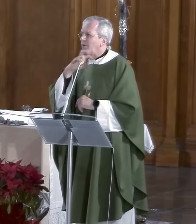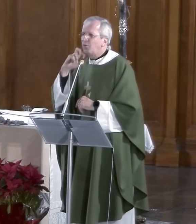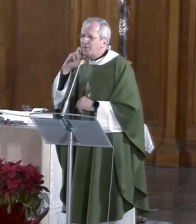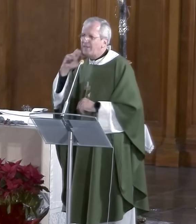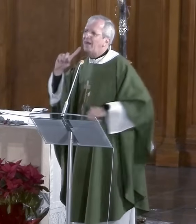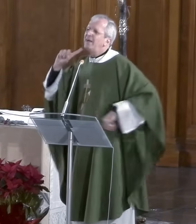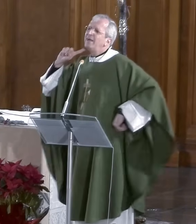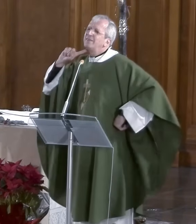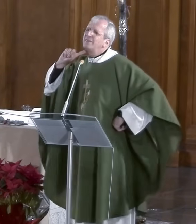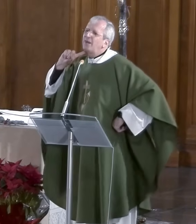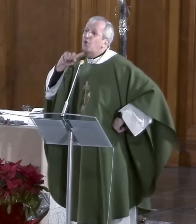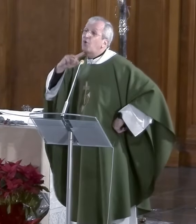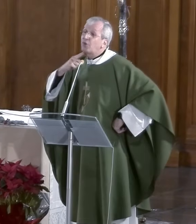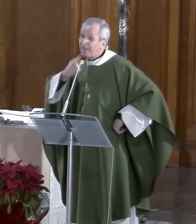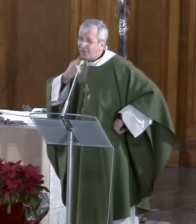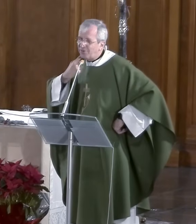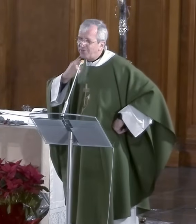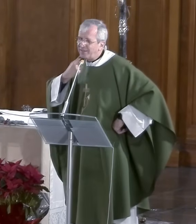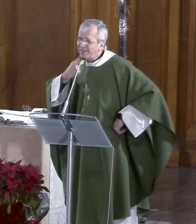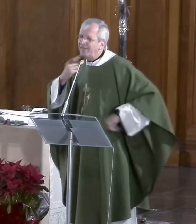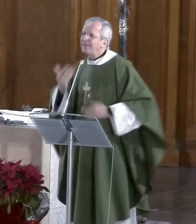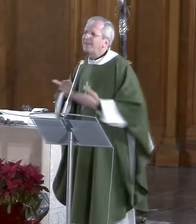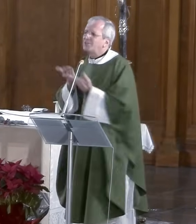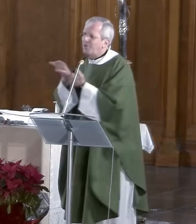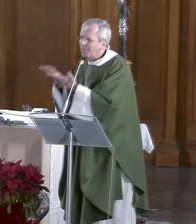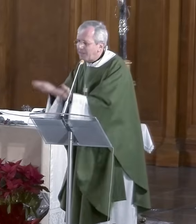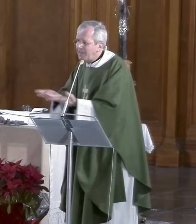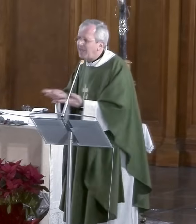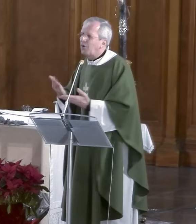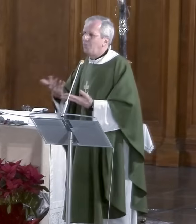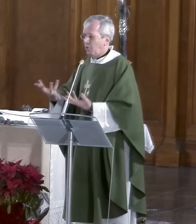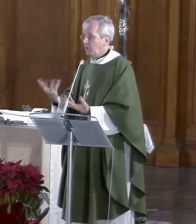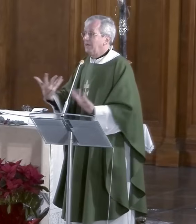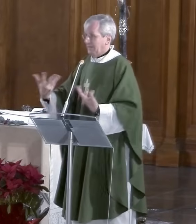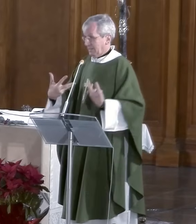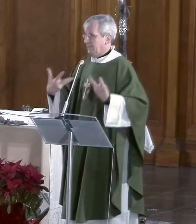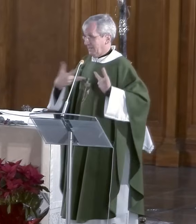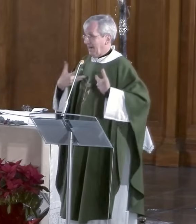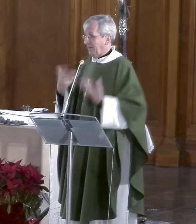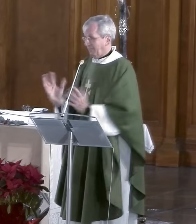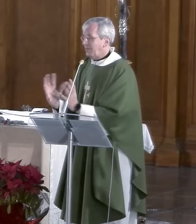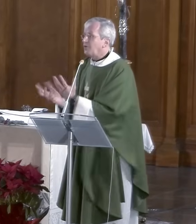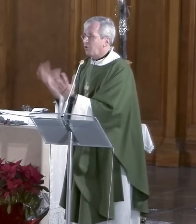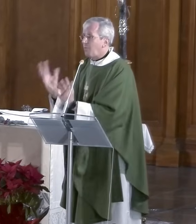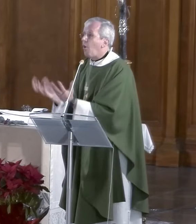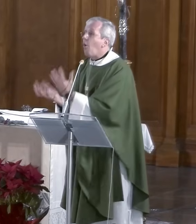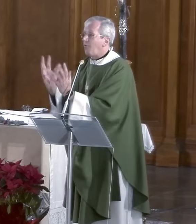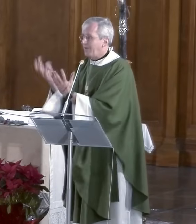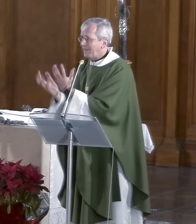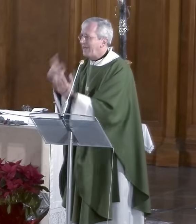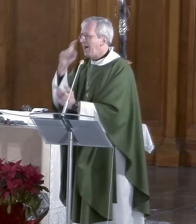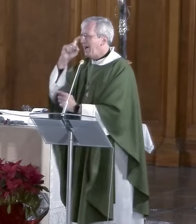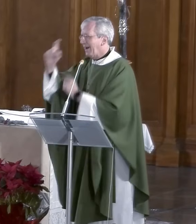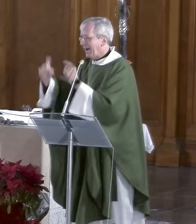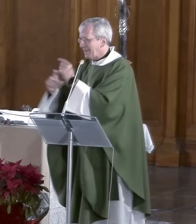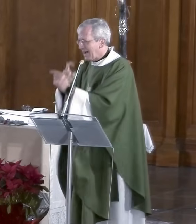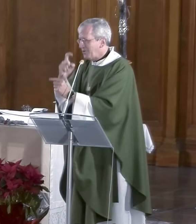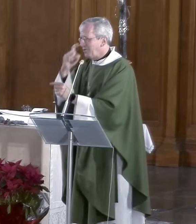costumbre judía del cordero que se ofrecía como sacrificio, como